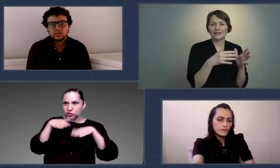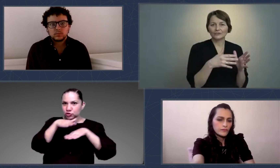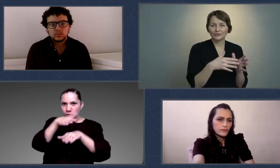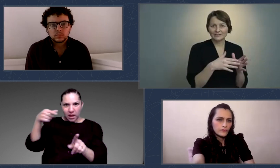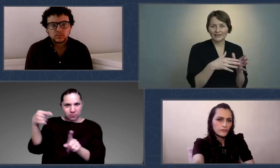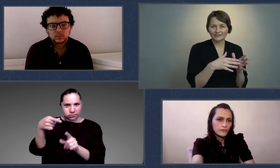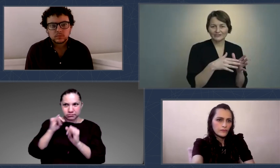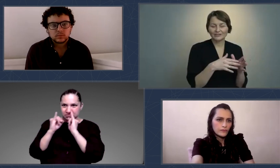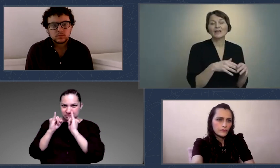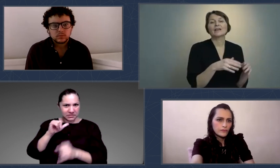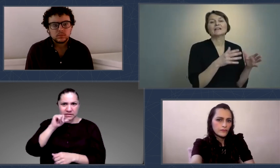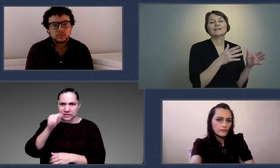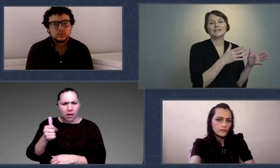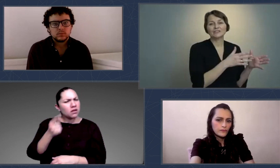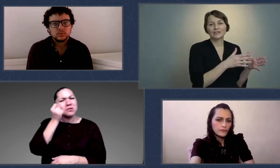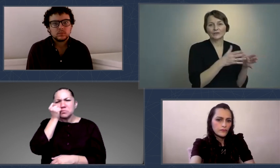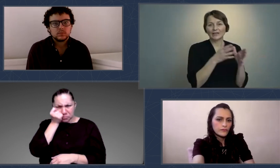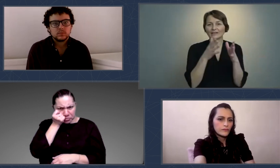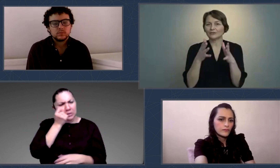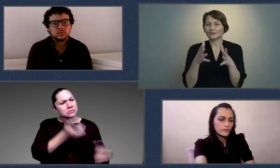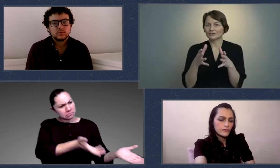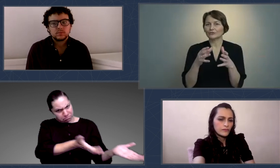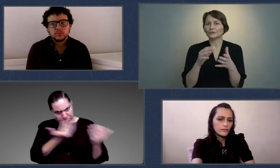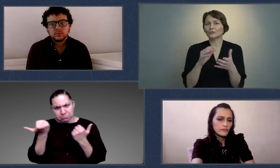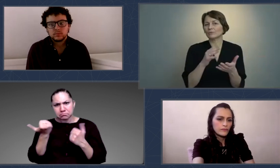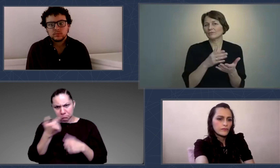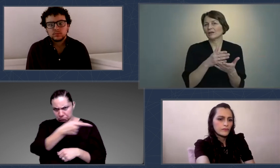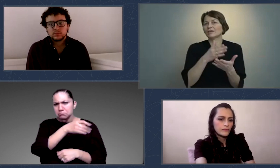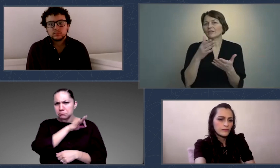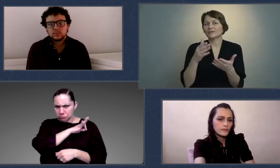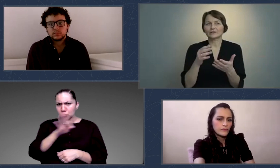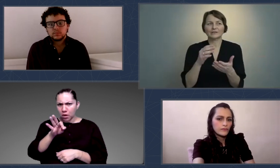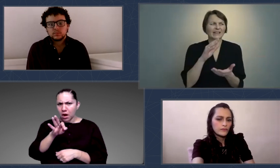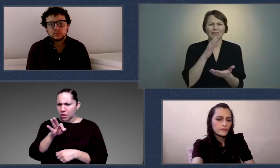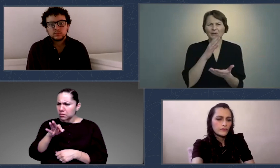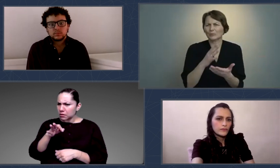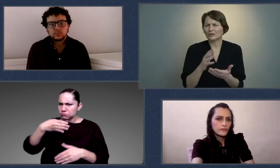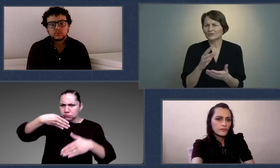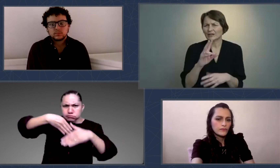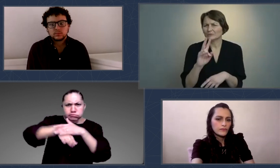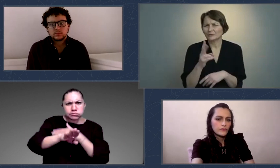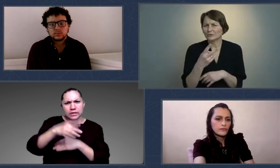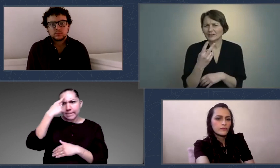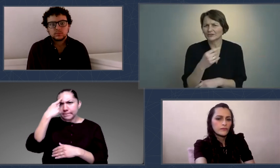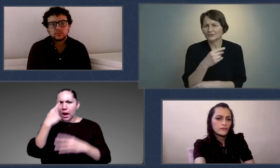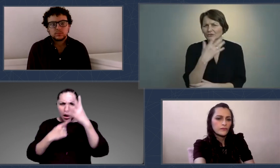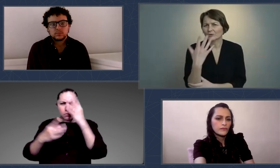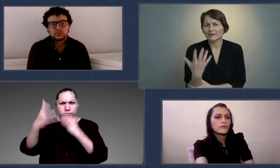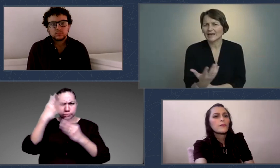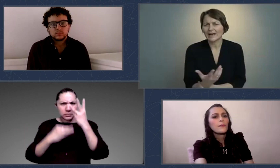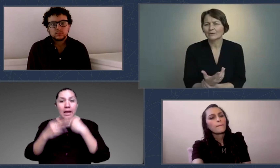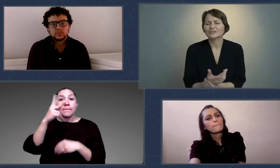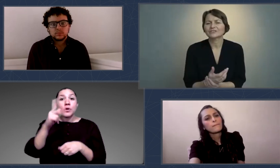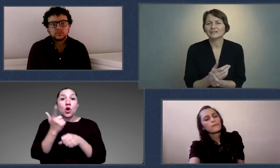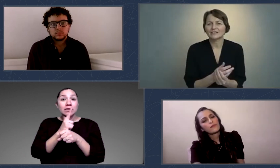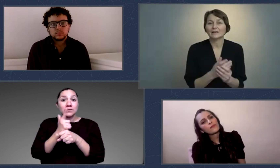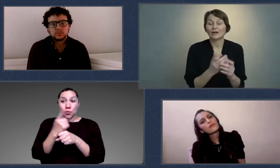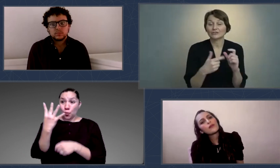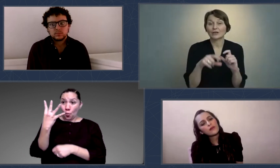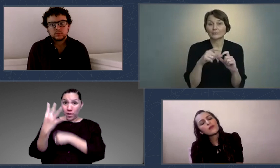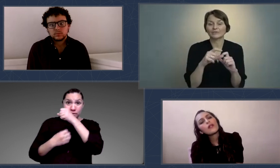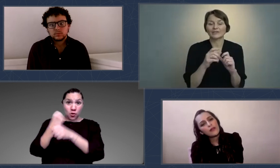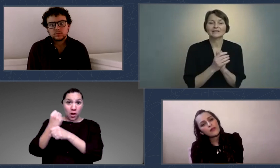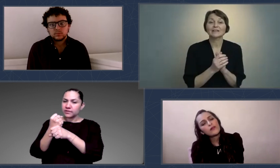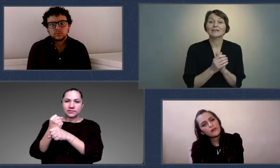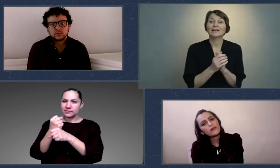dio la then oportunidad de simply participar en la attend it licenciatura, because pero they la had versión all this experience again. acortada, porque But ellos if ya they traían mucha didn't, experiencia. then Entonces they se les